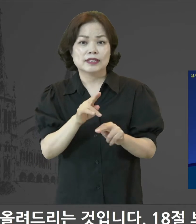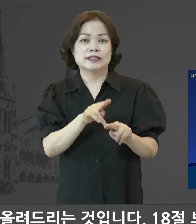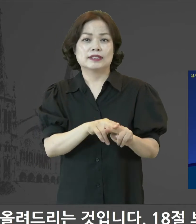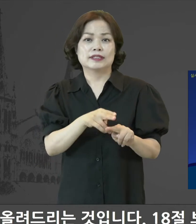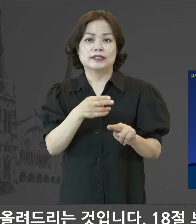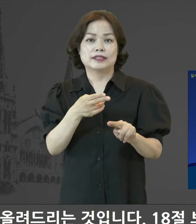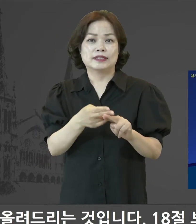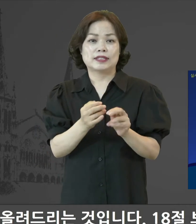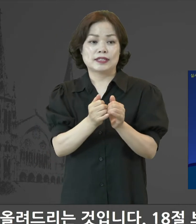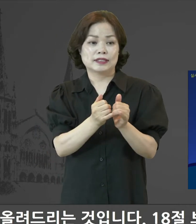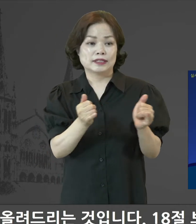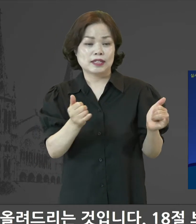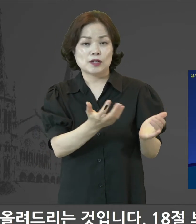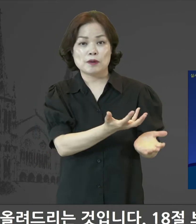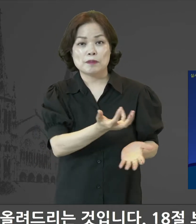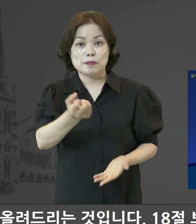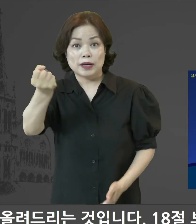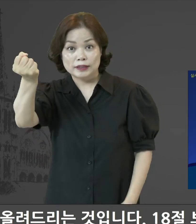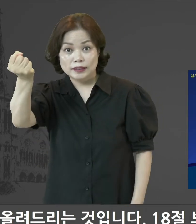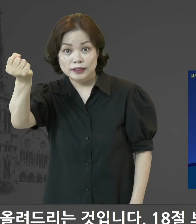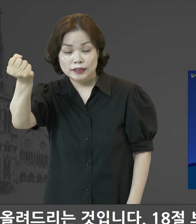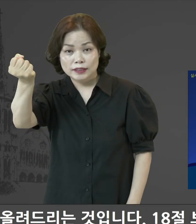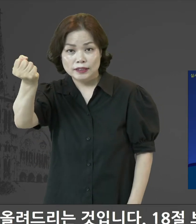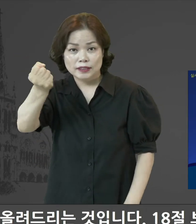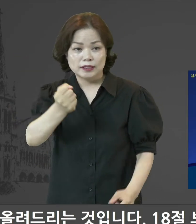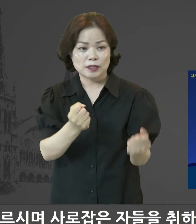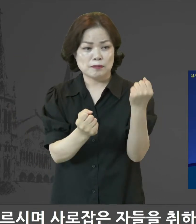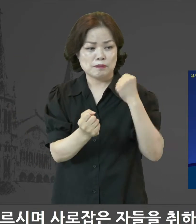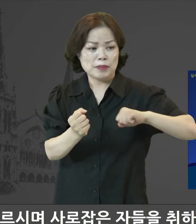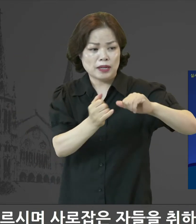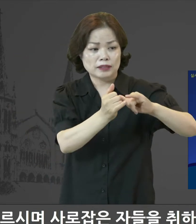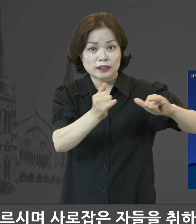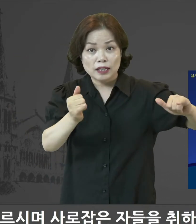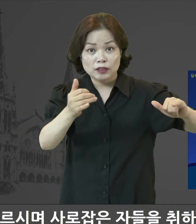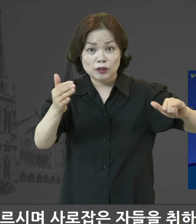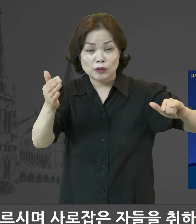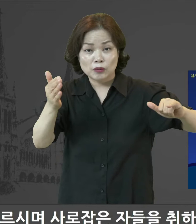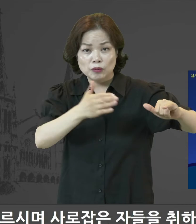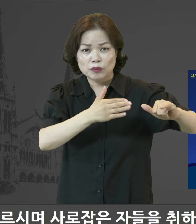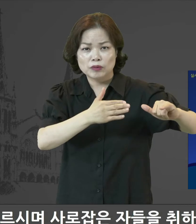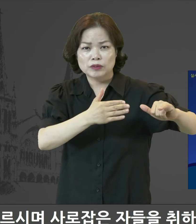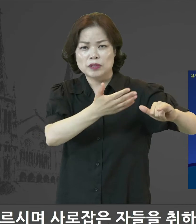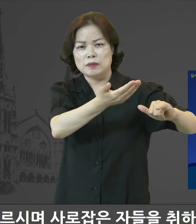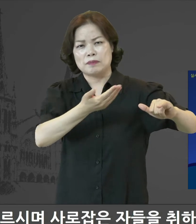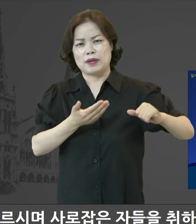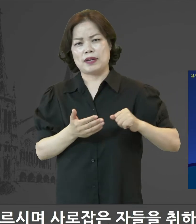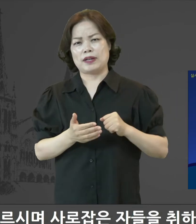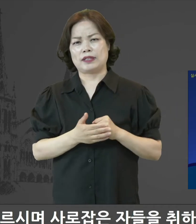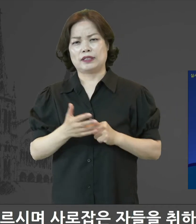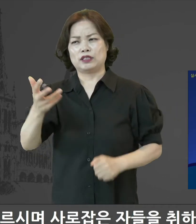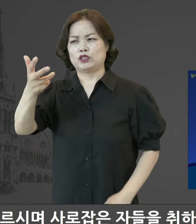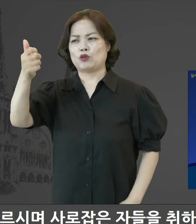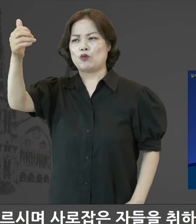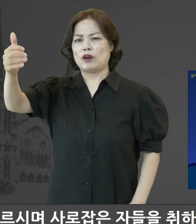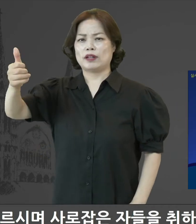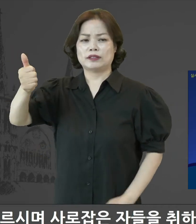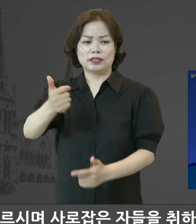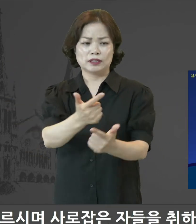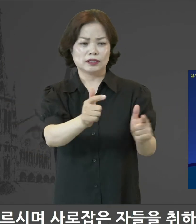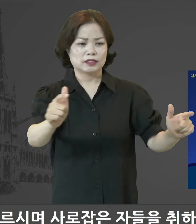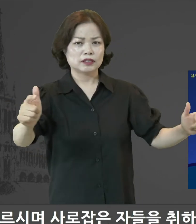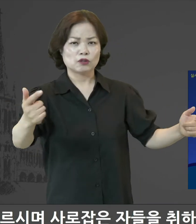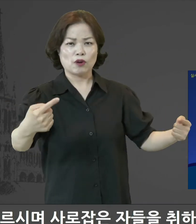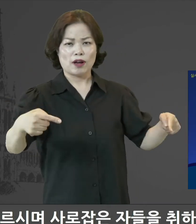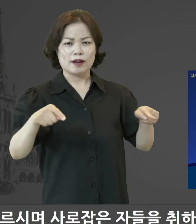선물을 사람들에게서 받으시며 반역한 자들로부터 또 받으시니 여호와 하나님이 그들과